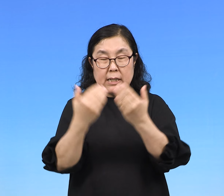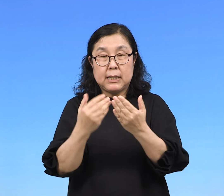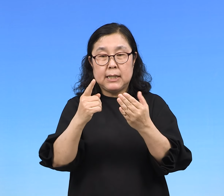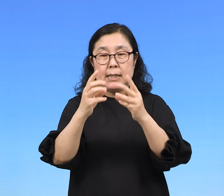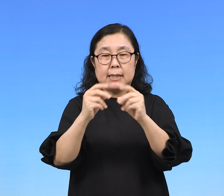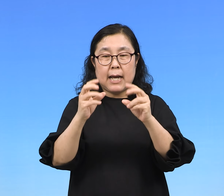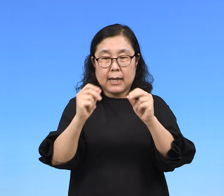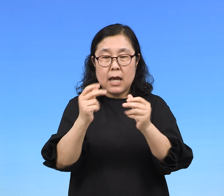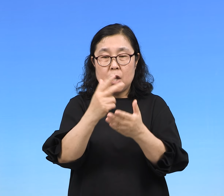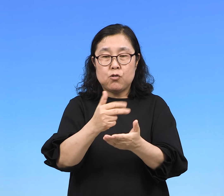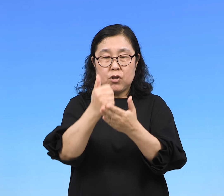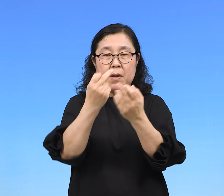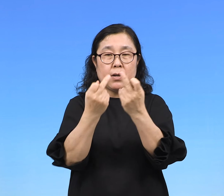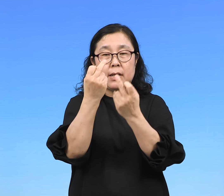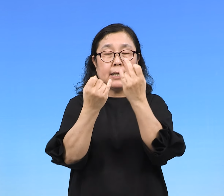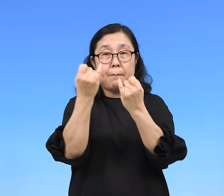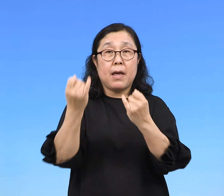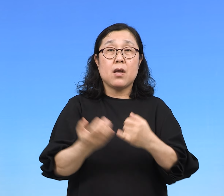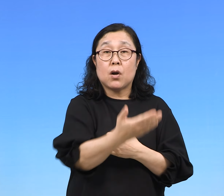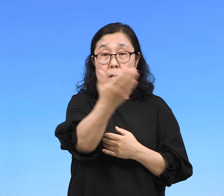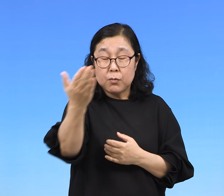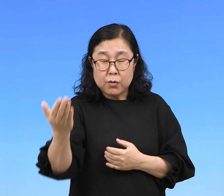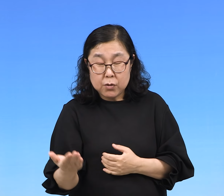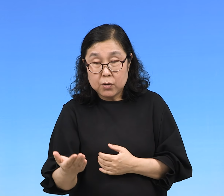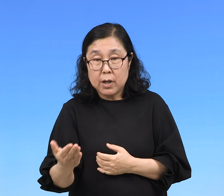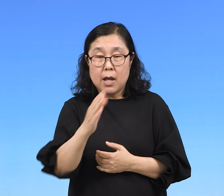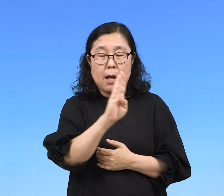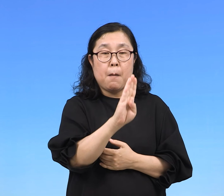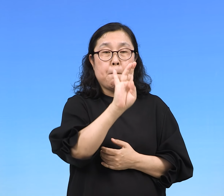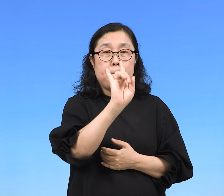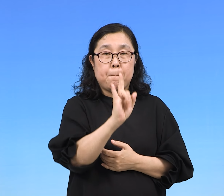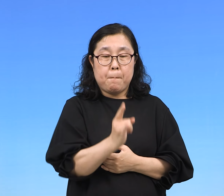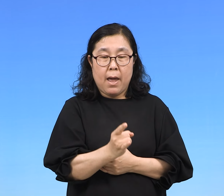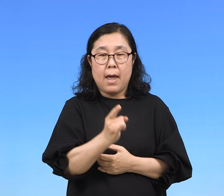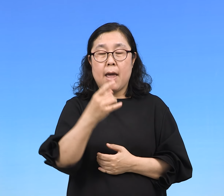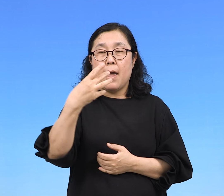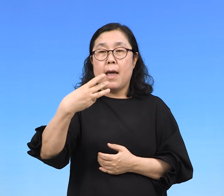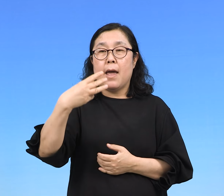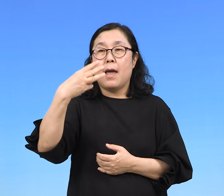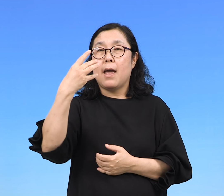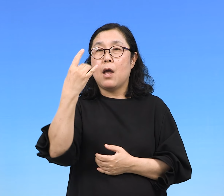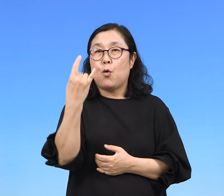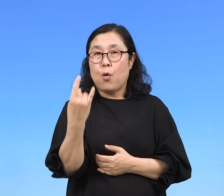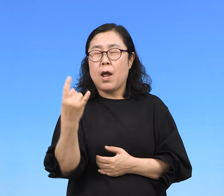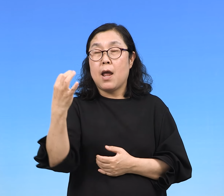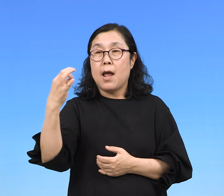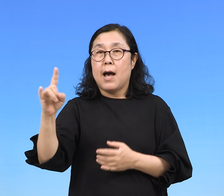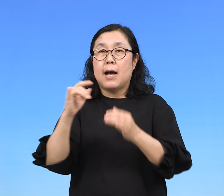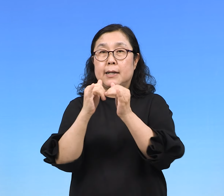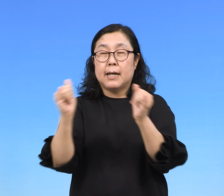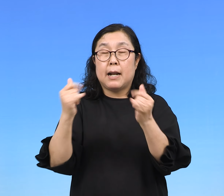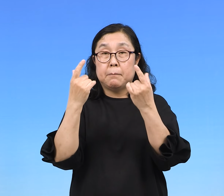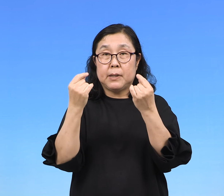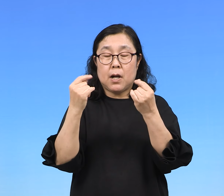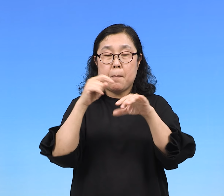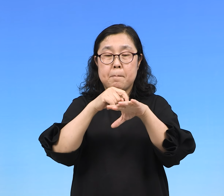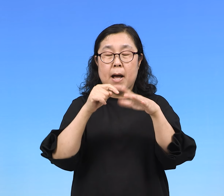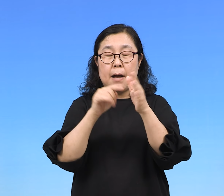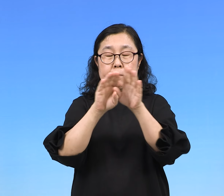형제 자매 여러분, 저는 여러분들이 이 베레아 사람들처럼 마음이 트인 사람들